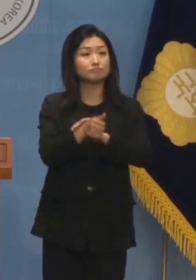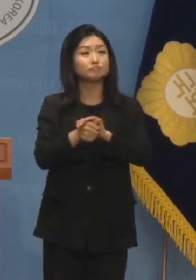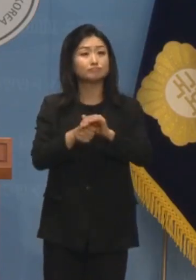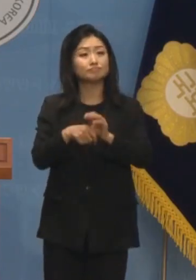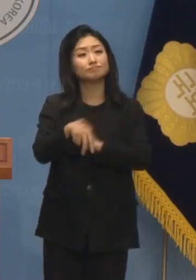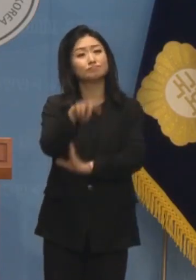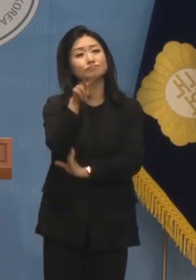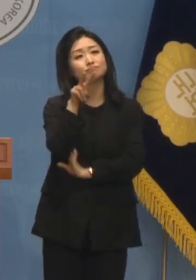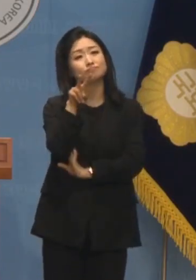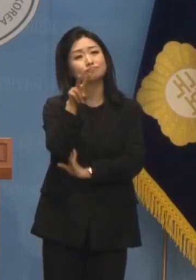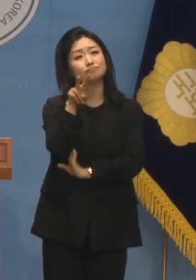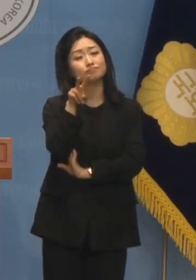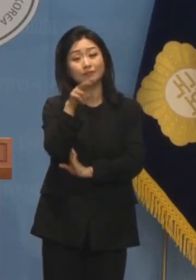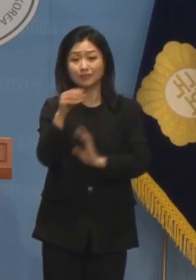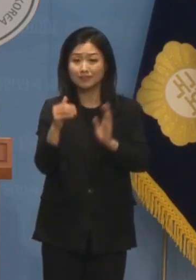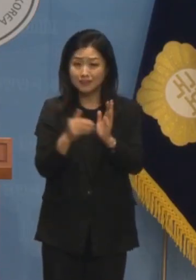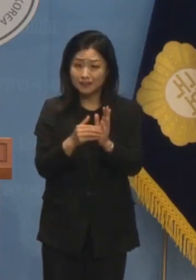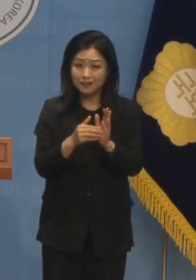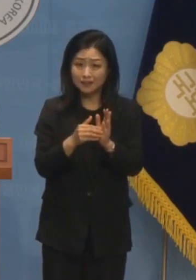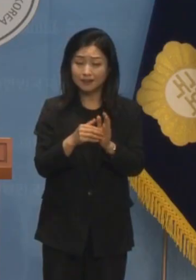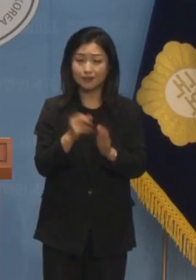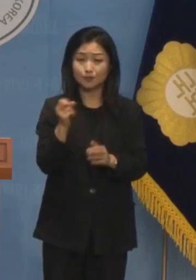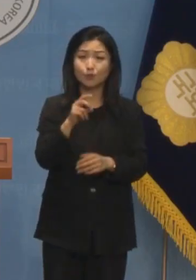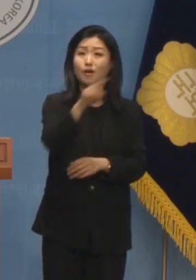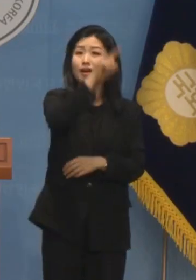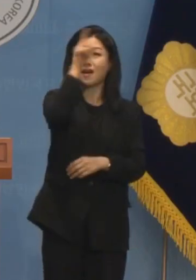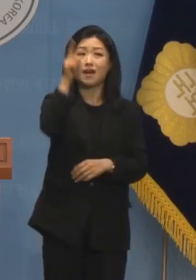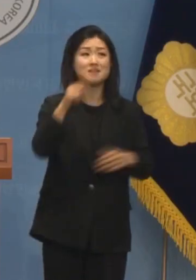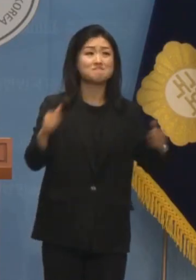하늘만 쳐다봅니다. 아니, 허공에